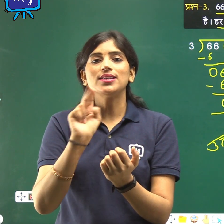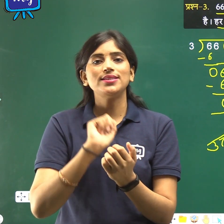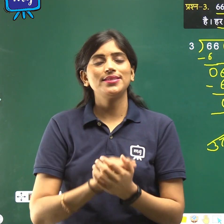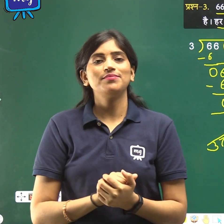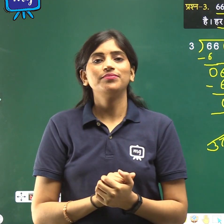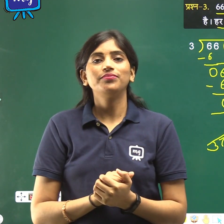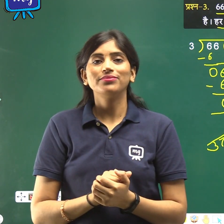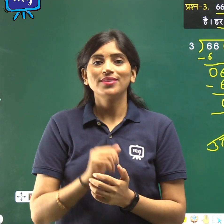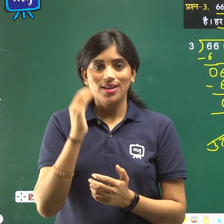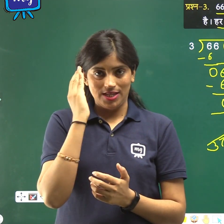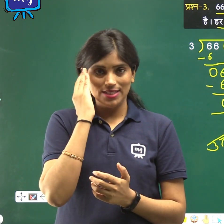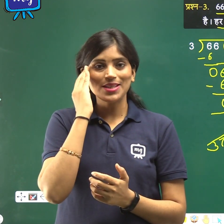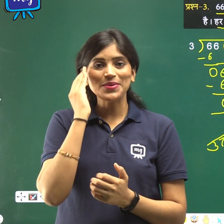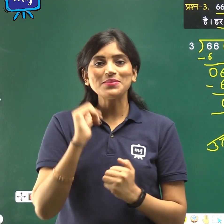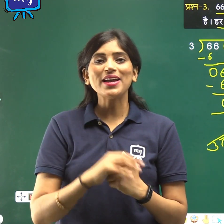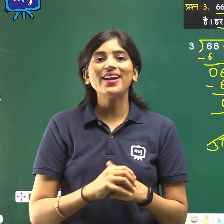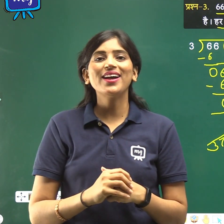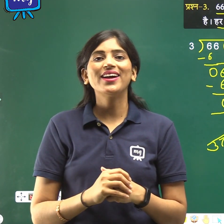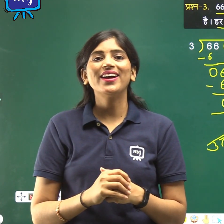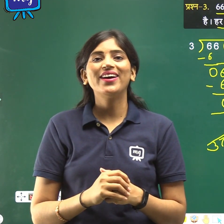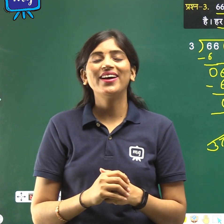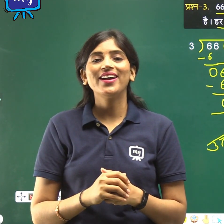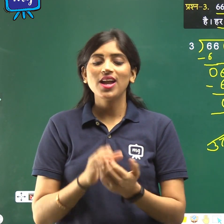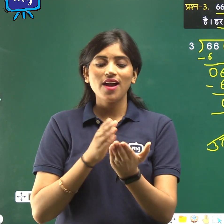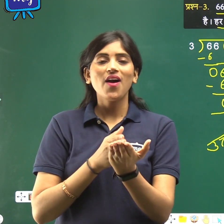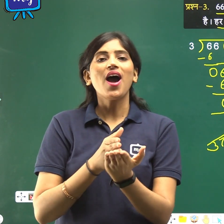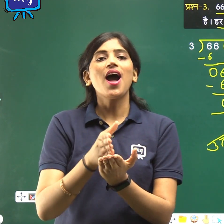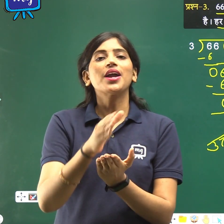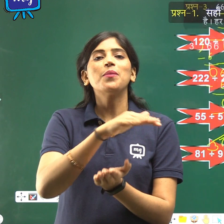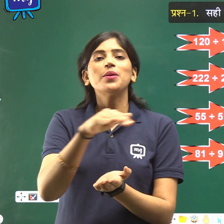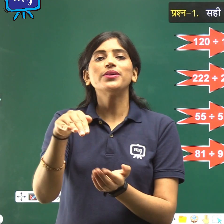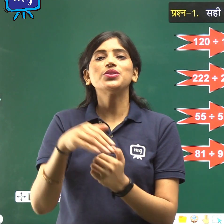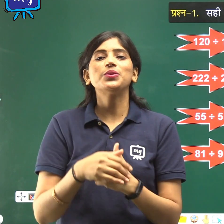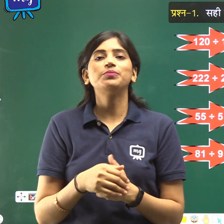22। समझ में आया? आगे बढ़े बच्चों।